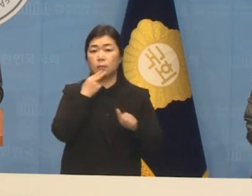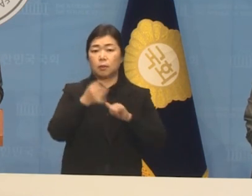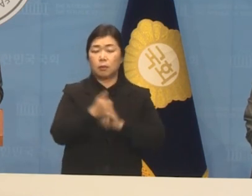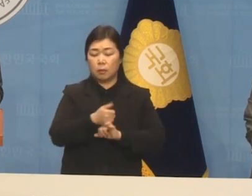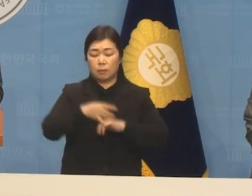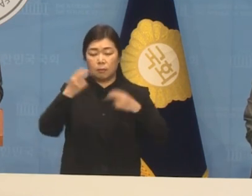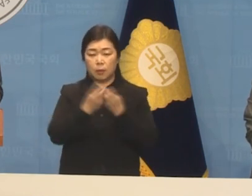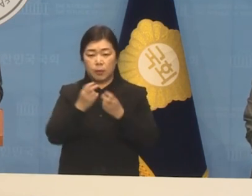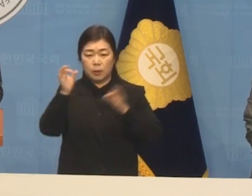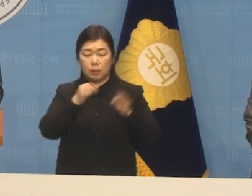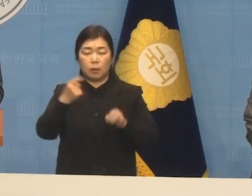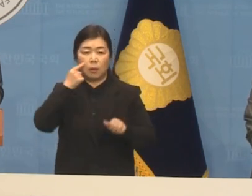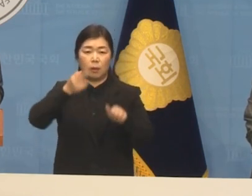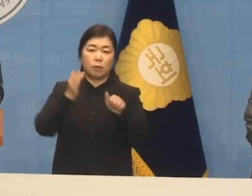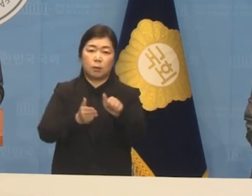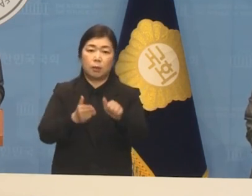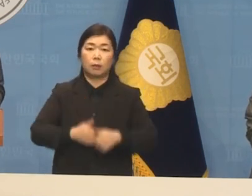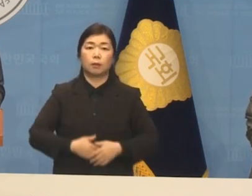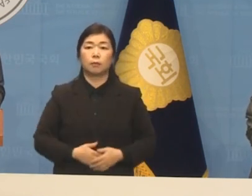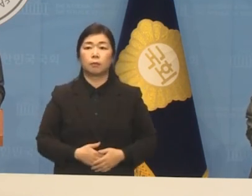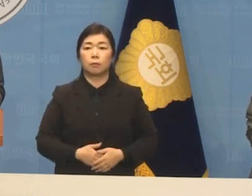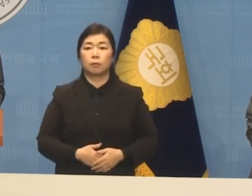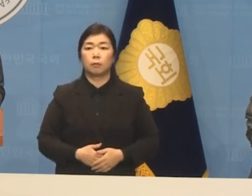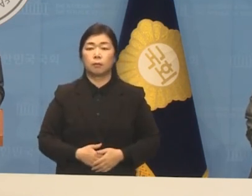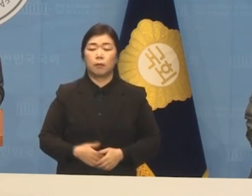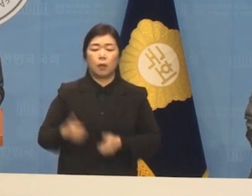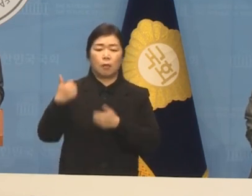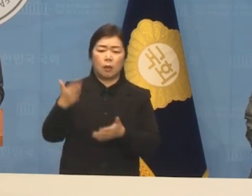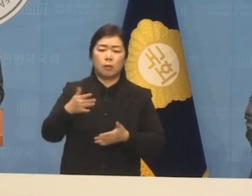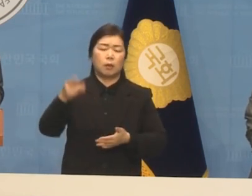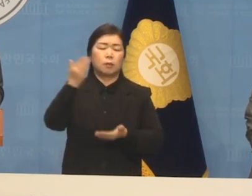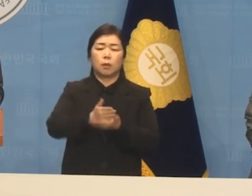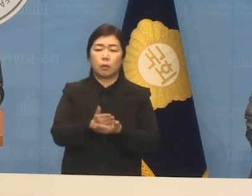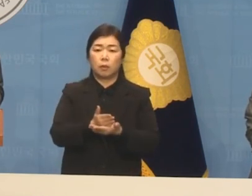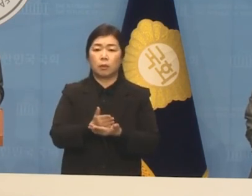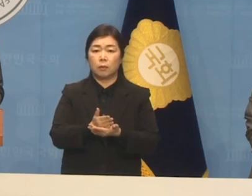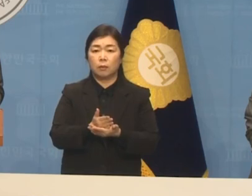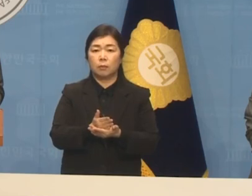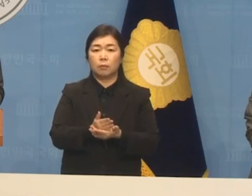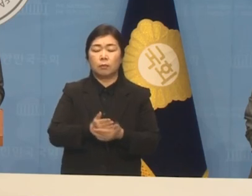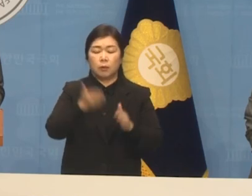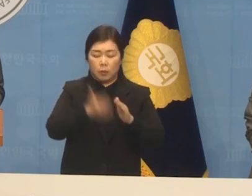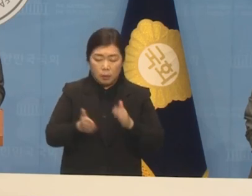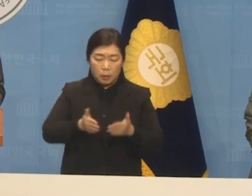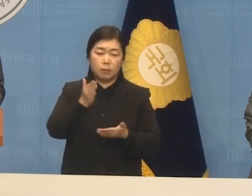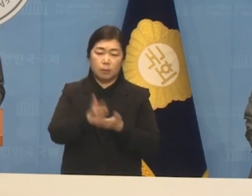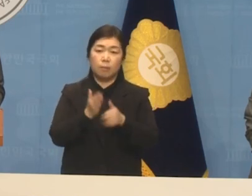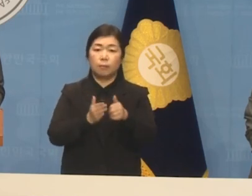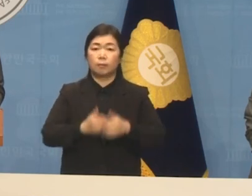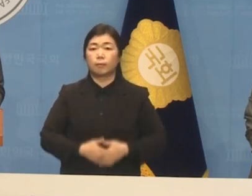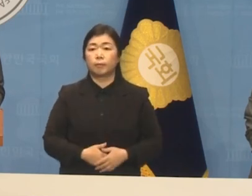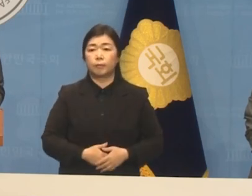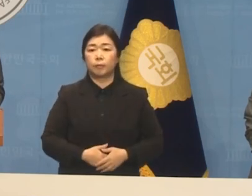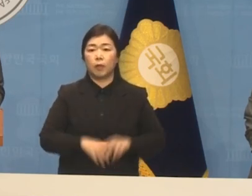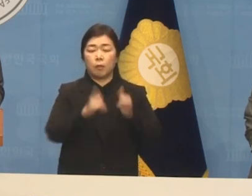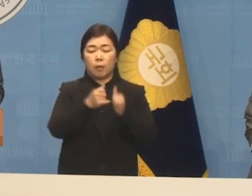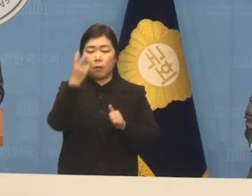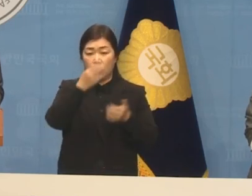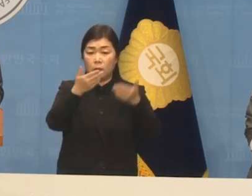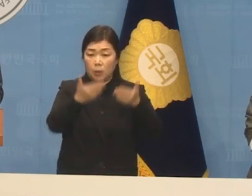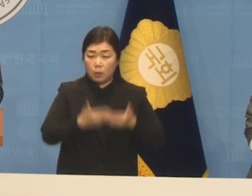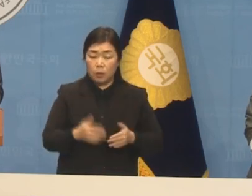모색해 주시길 간절히 바랍니다. 방관자 효과가 나타나서는 절대 안 될 것입니다. 국민들이